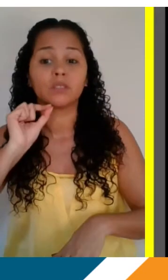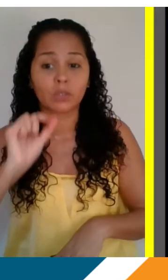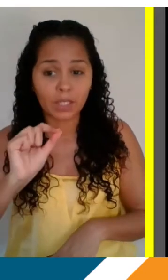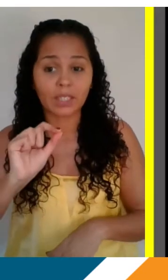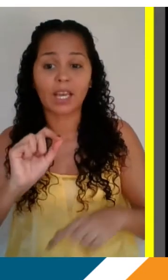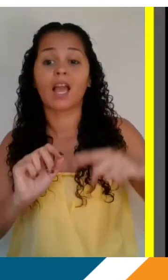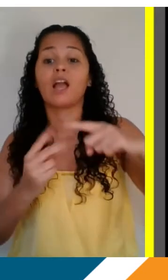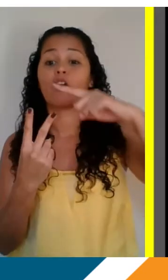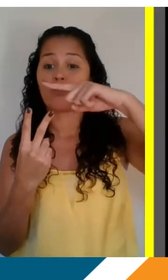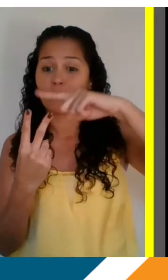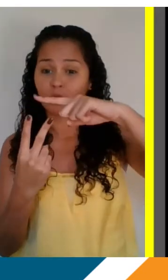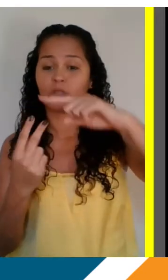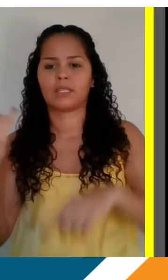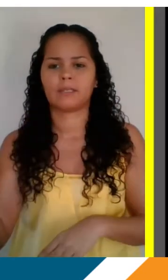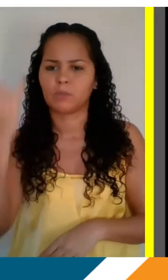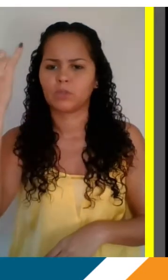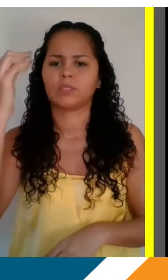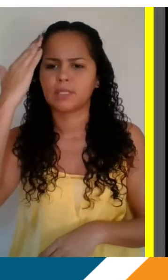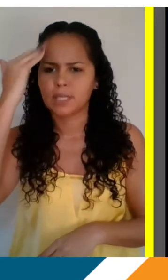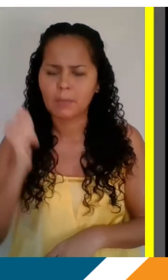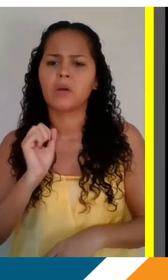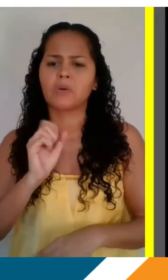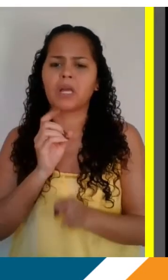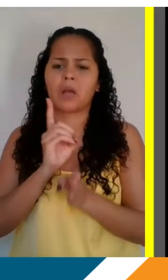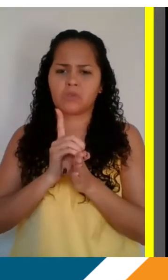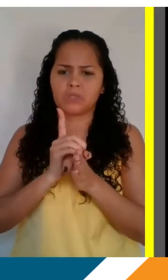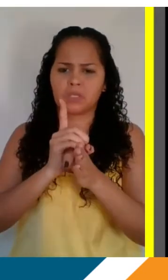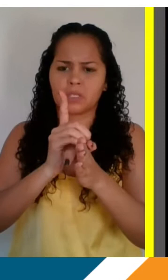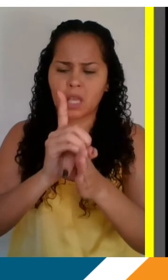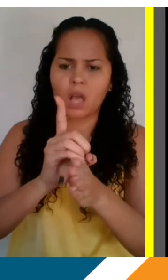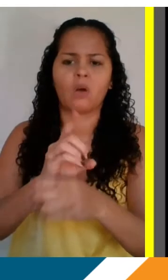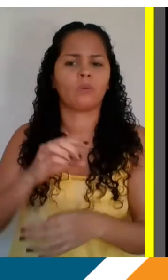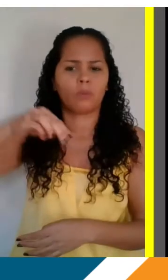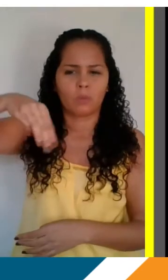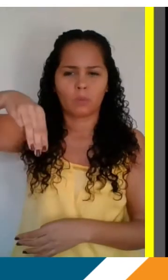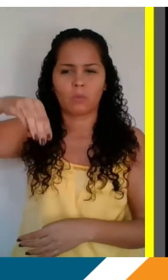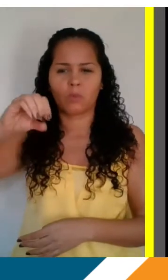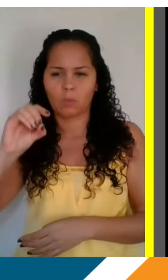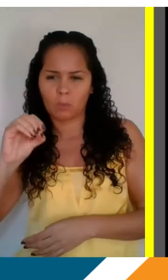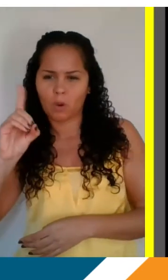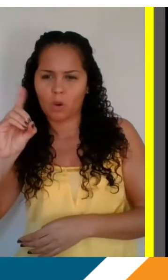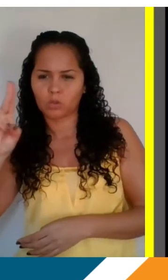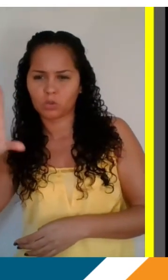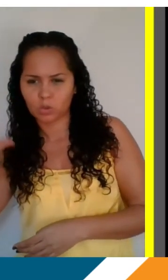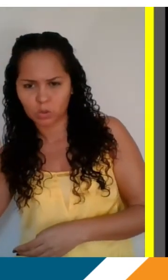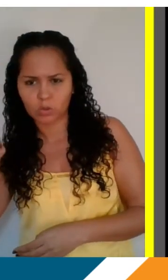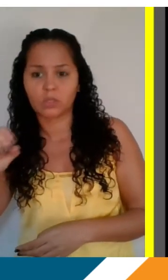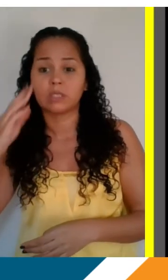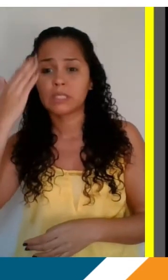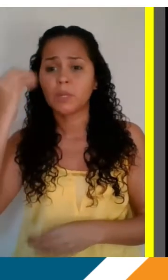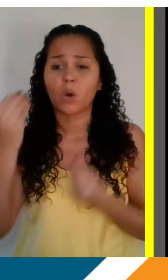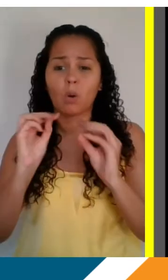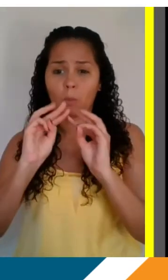grandeza vetorial, então vai interessar módulo, direção e sentido, e ela é calculada a partir da massa